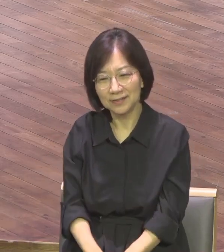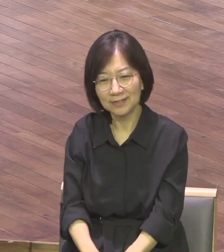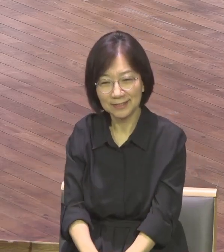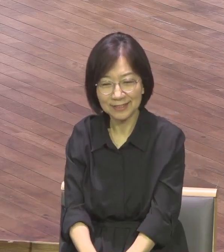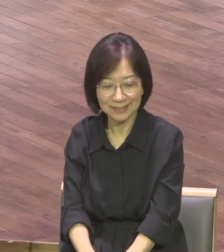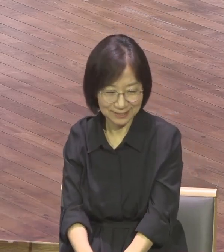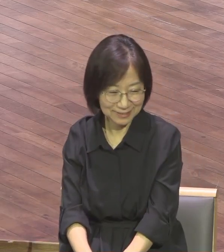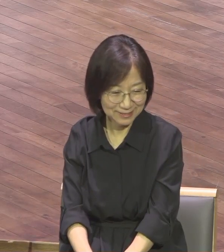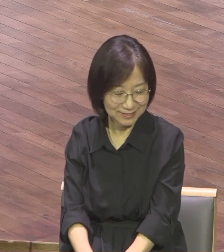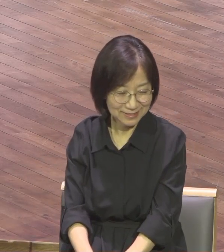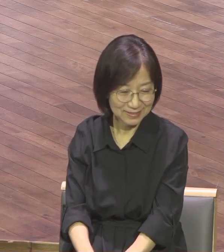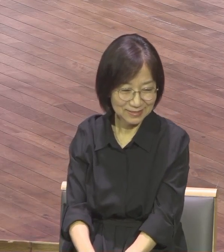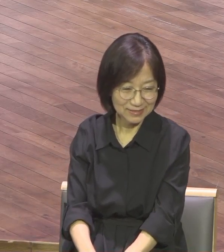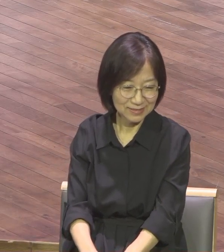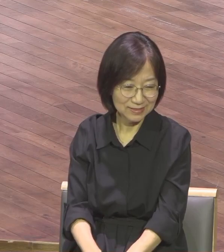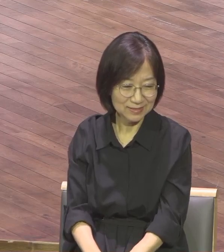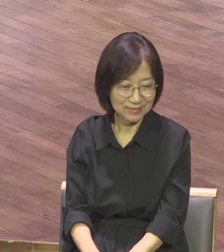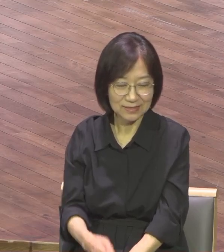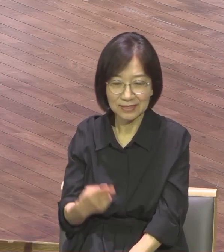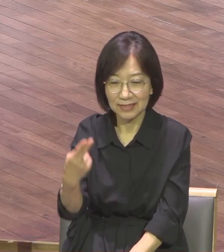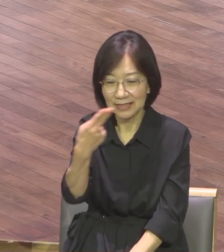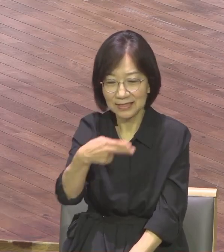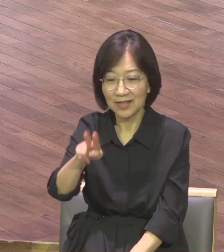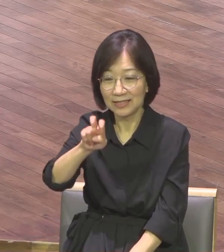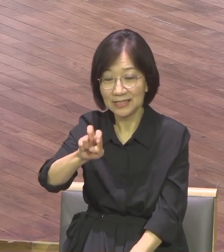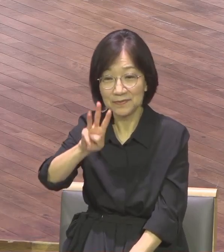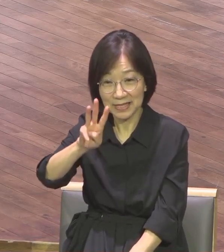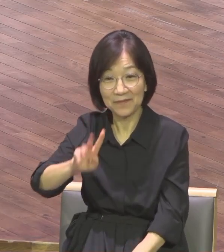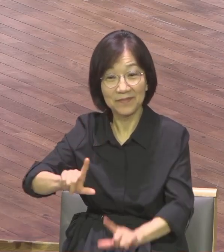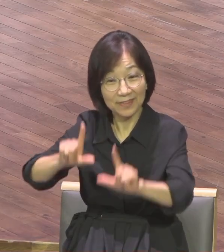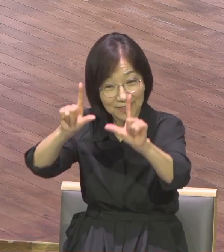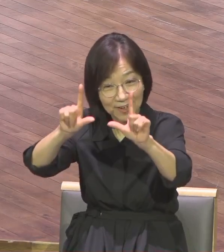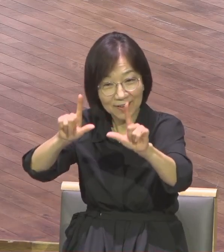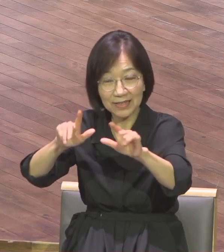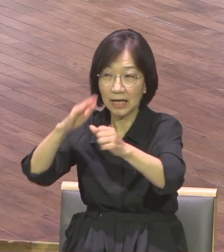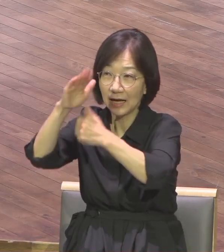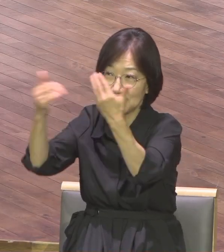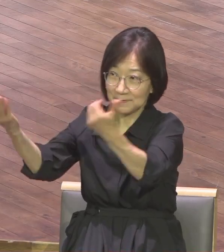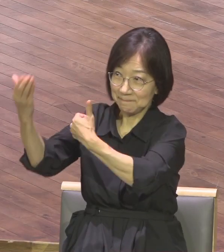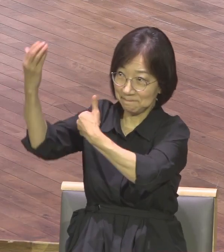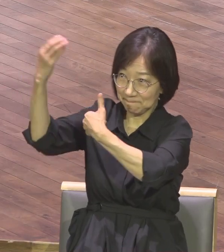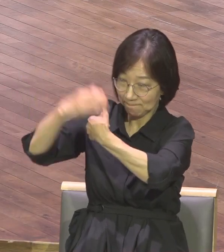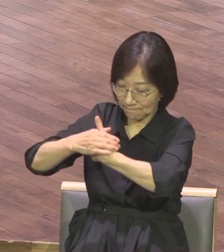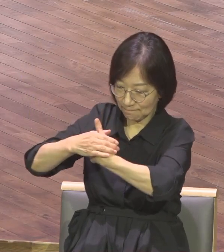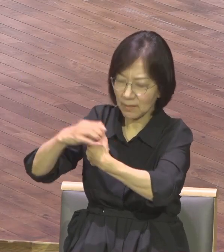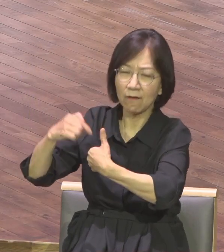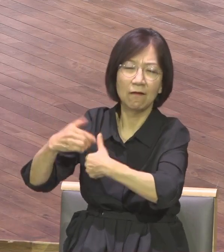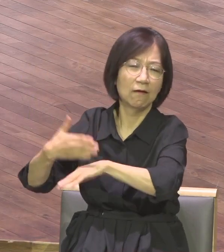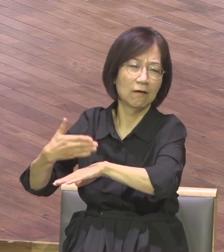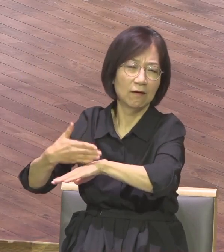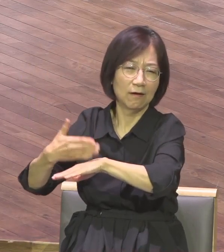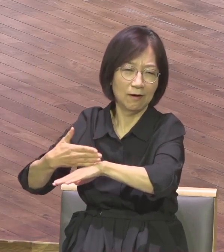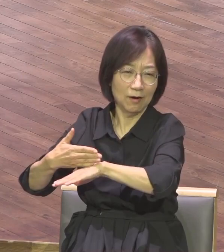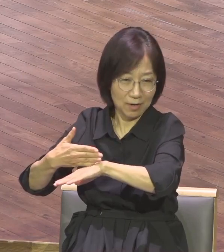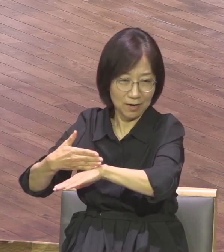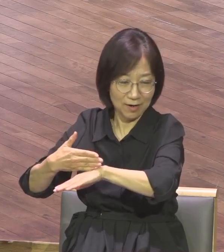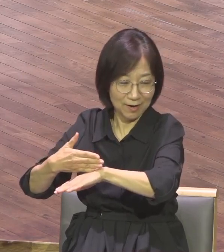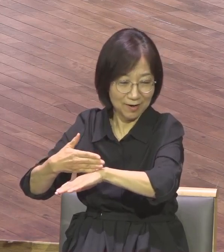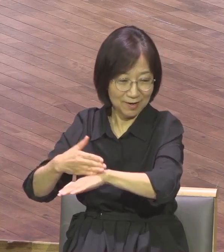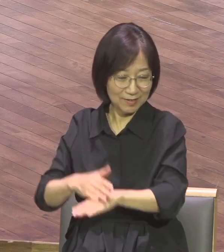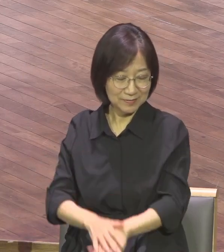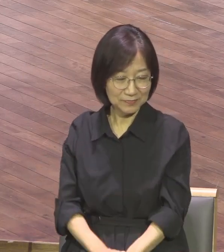자, 여러분이 2023년 내게 주신 직분, 이 직분이 축복이 통로요, 직분이 막 종합적 선물